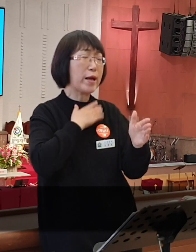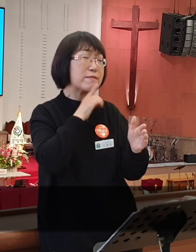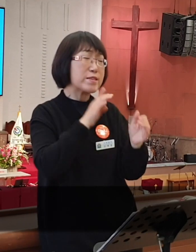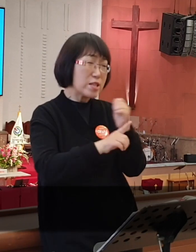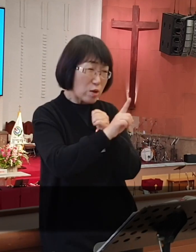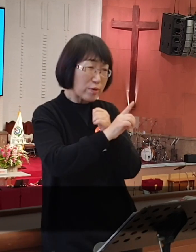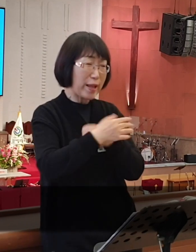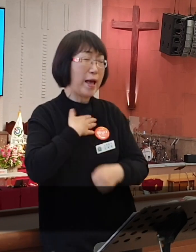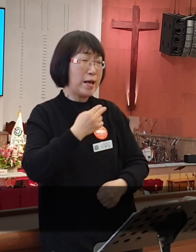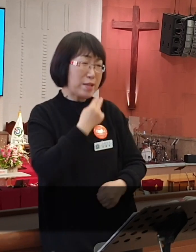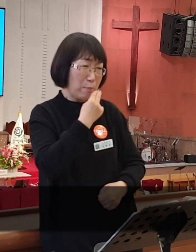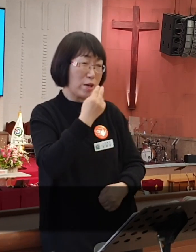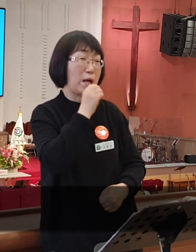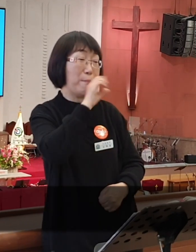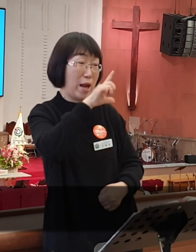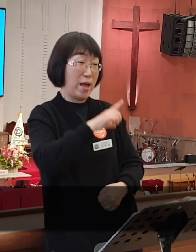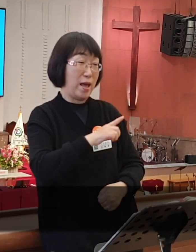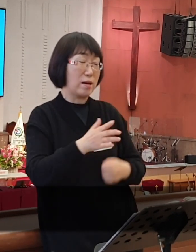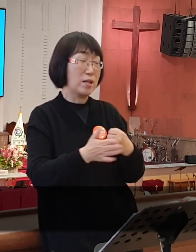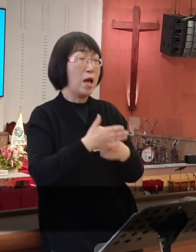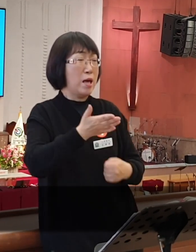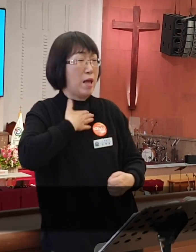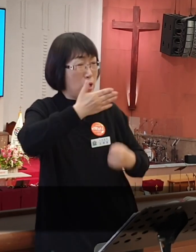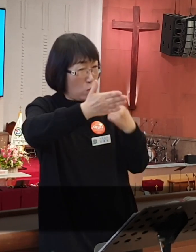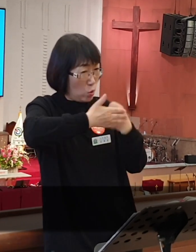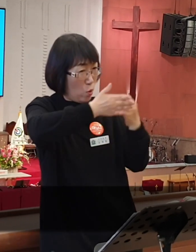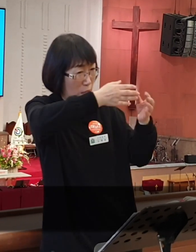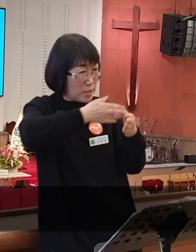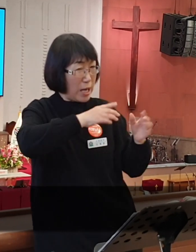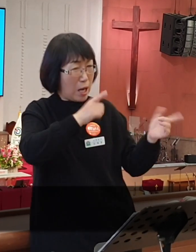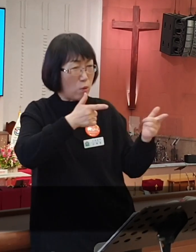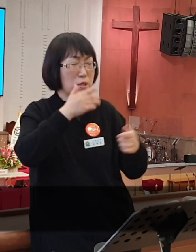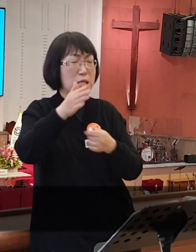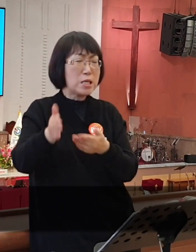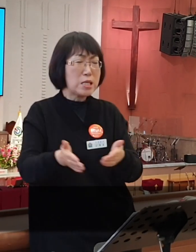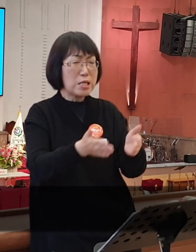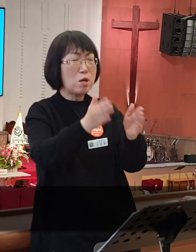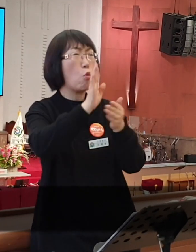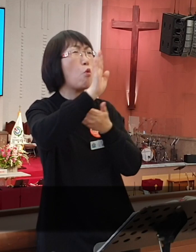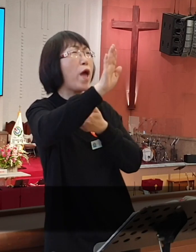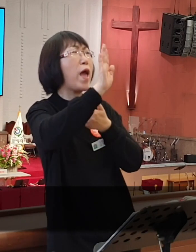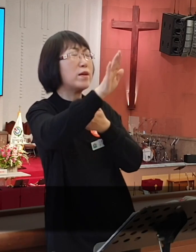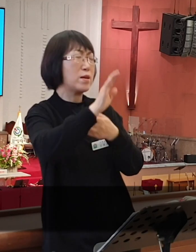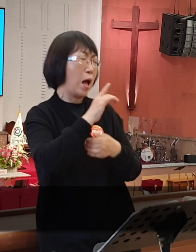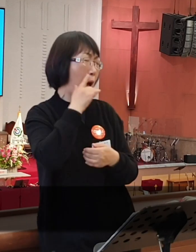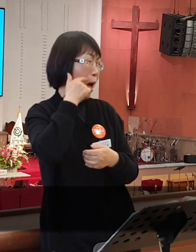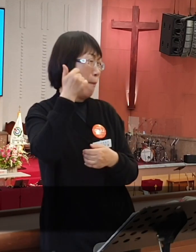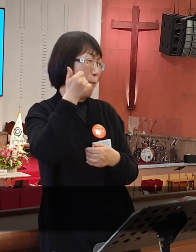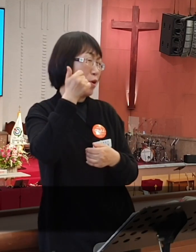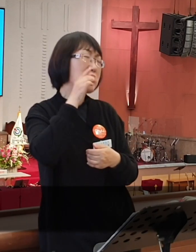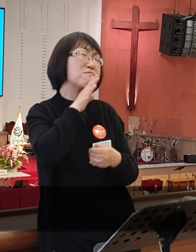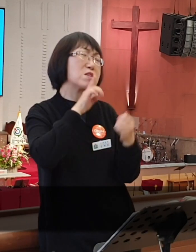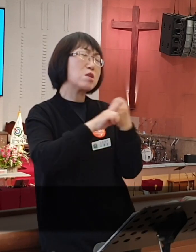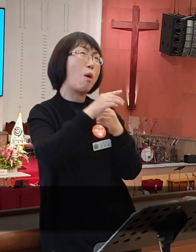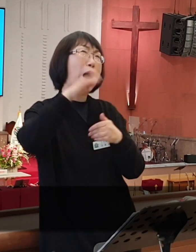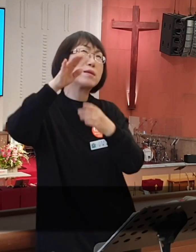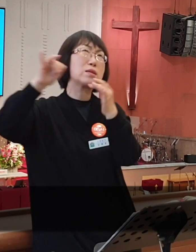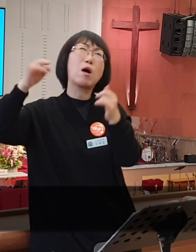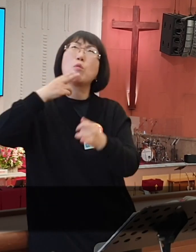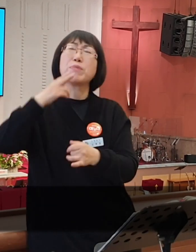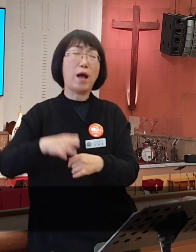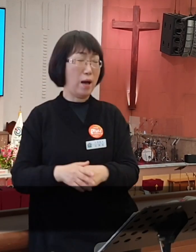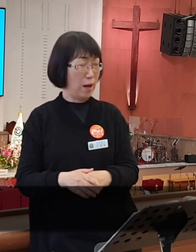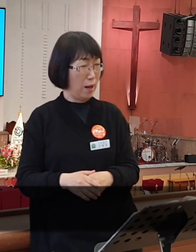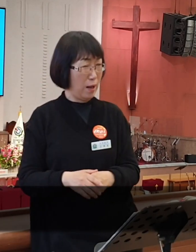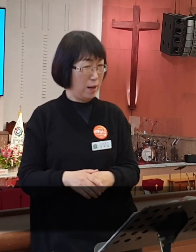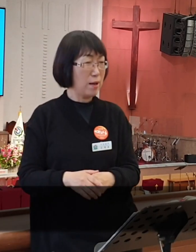진리다, 내가 생명이다. 그러니 나로 말미암지 않고는 이 길 말고는 아버지의 진리로, 아버지의